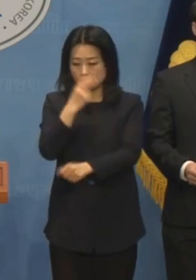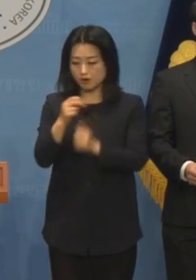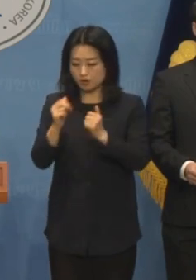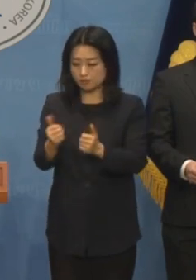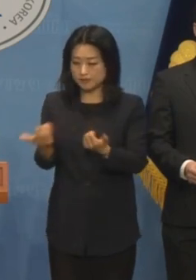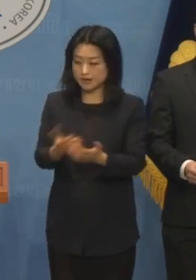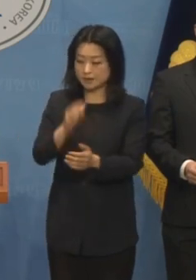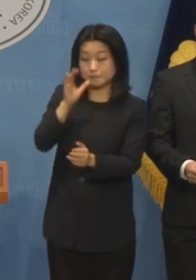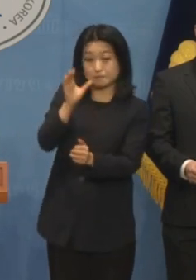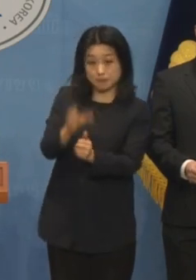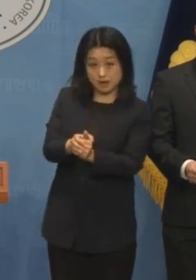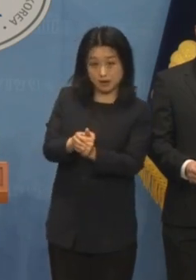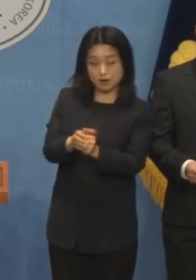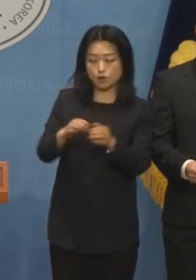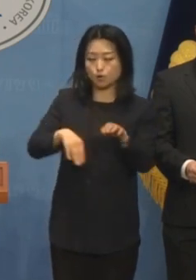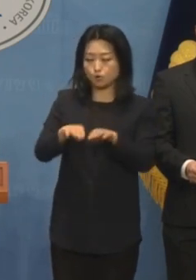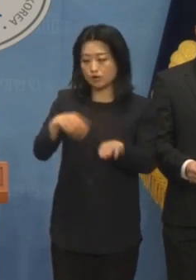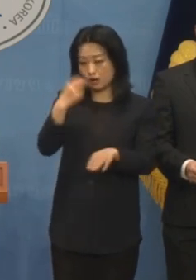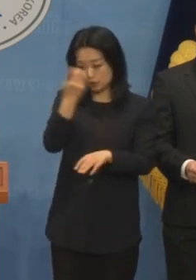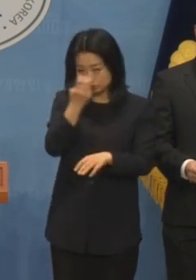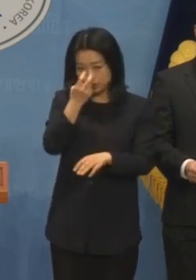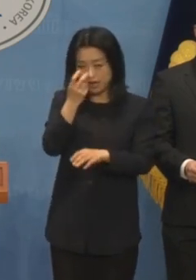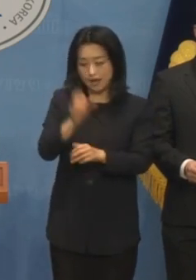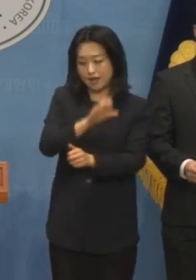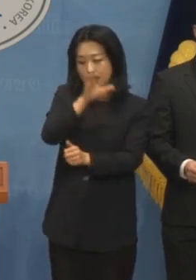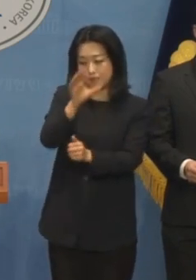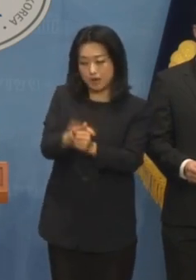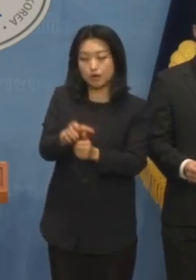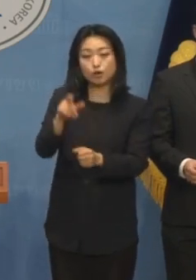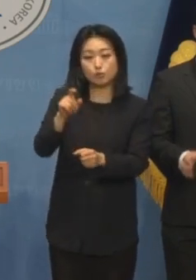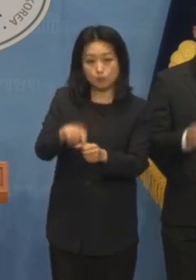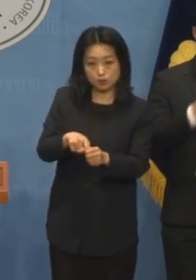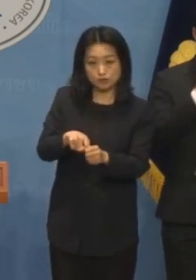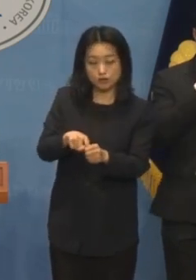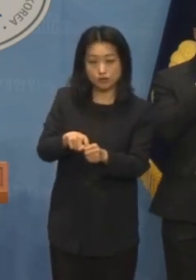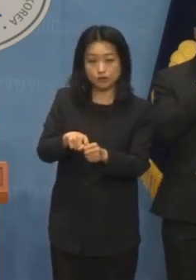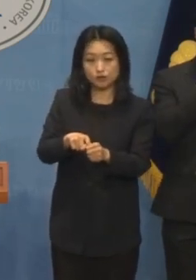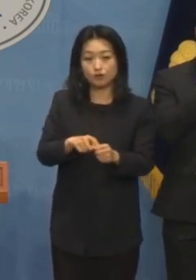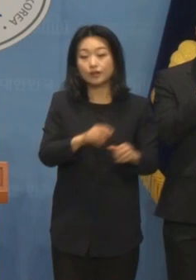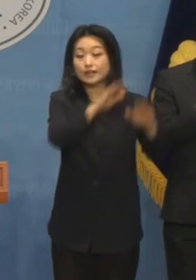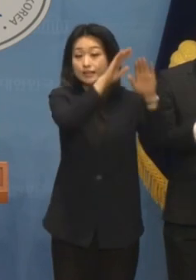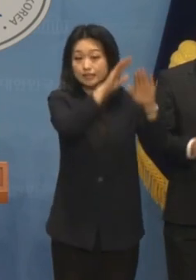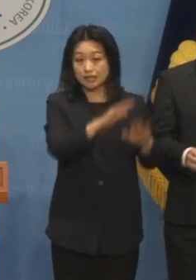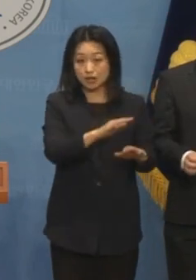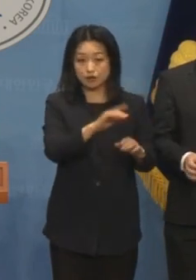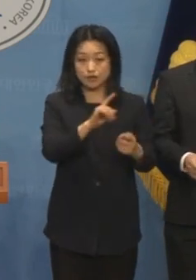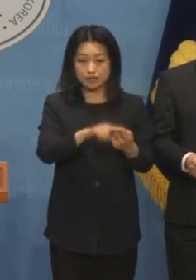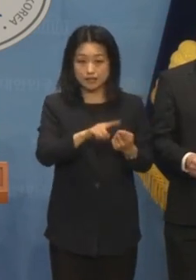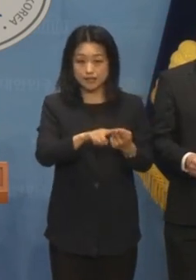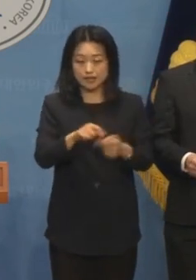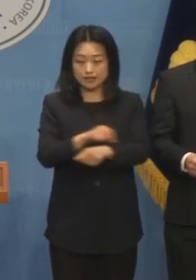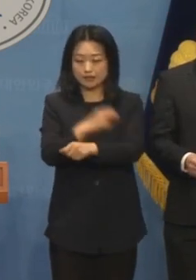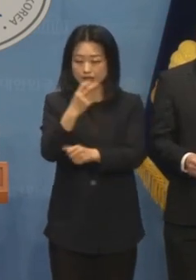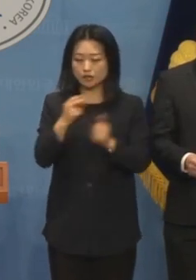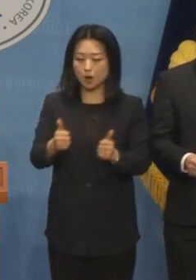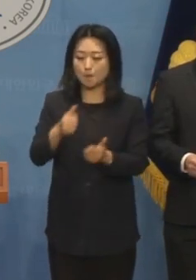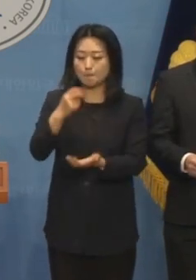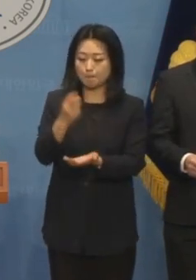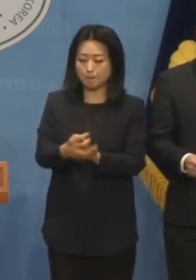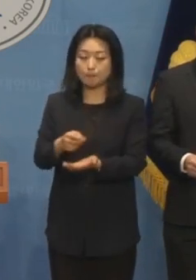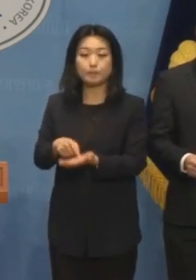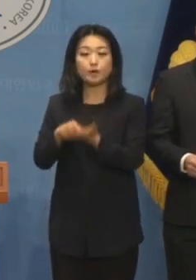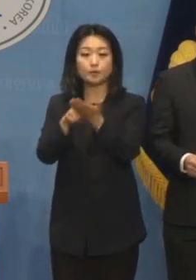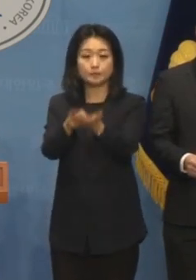특별검사가 공정하게 수사할 수 있도록 하는 대북 송금 관련 검찰 조작 특검법을